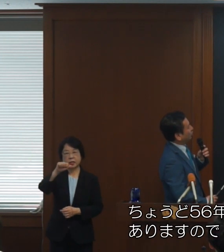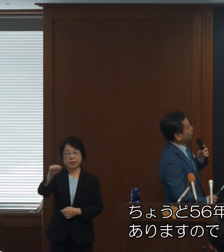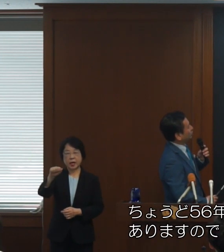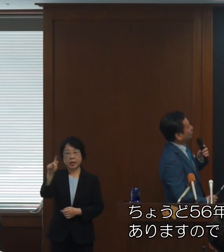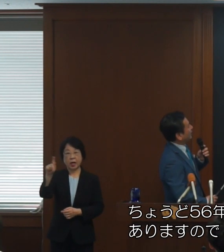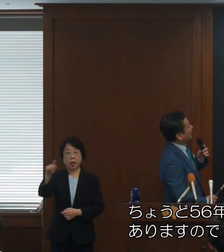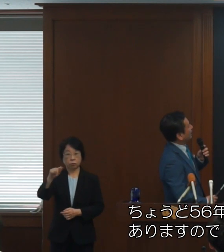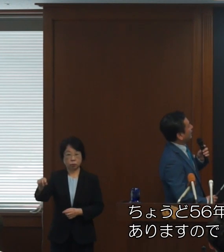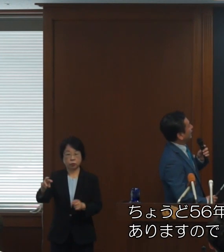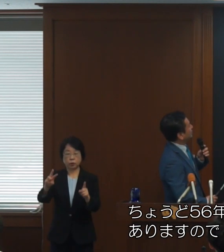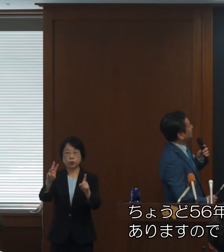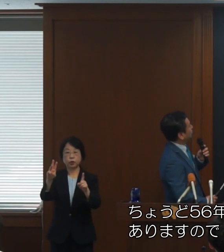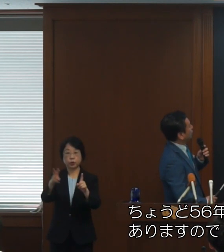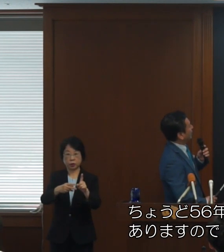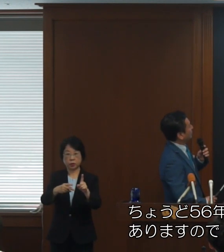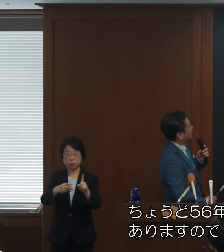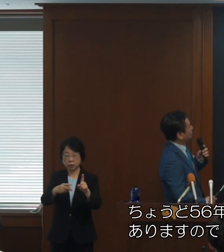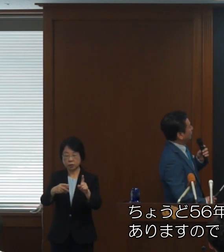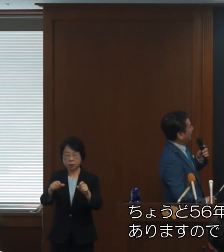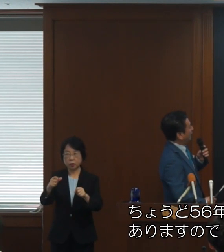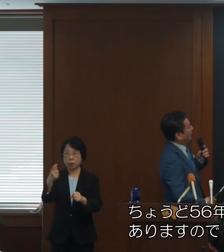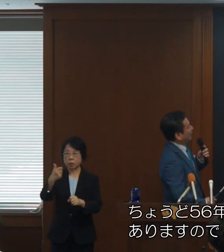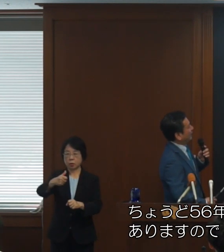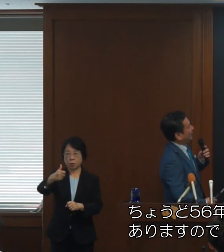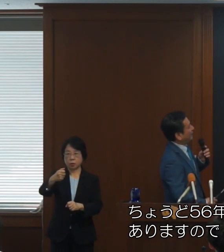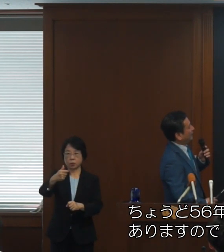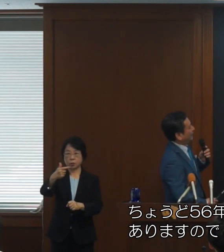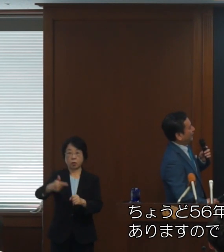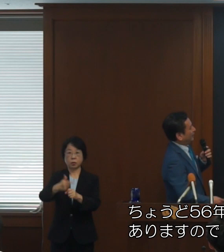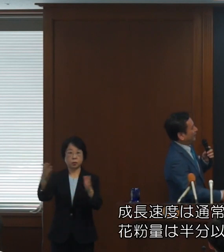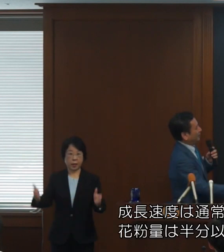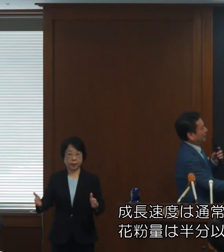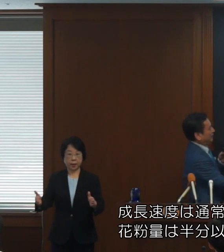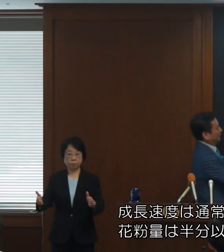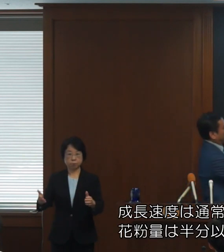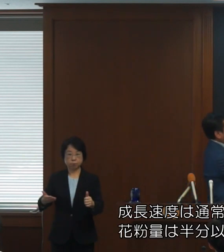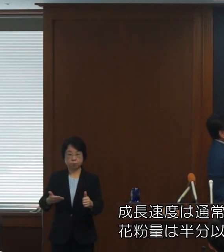ちょうど56年かけて開発したものがありますので